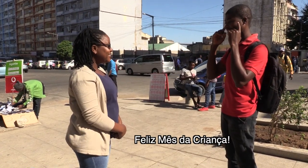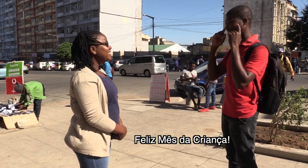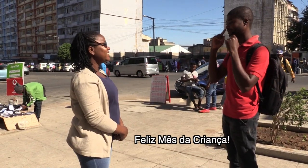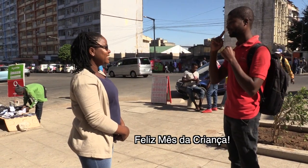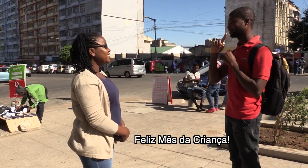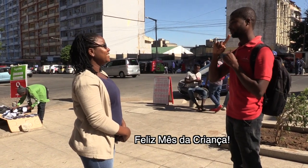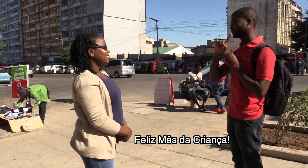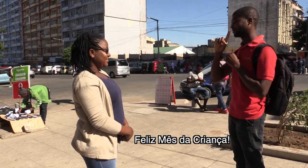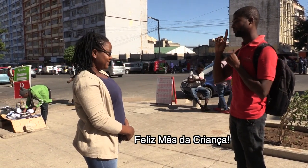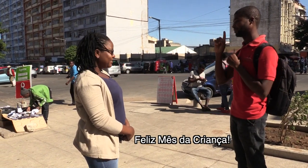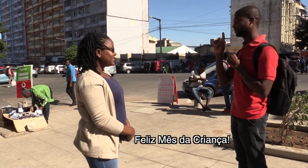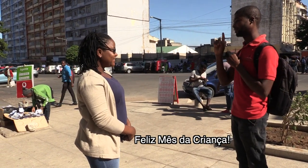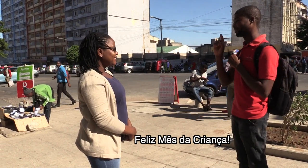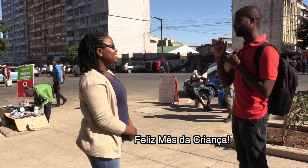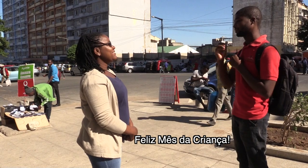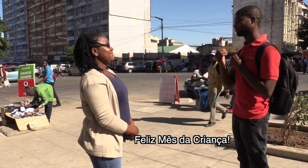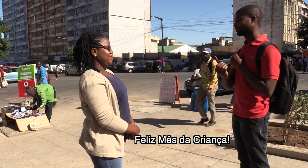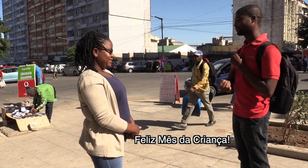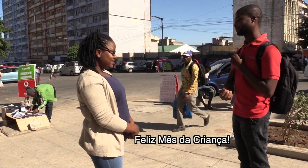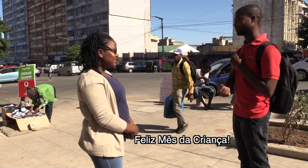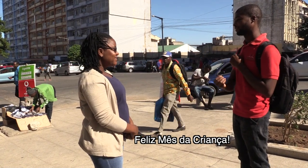Feliz Mês da Criança!